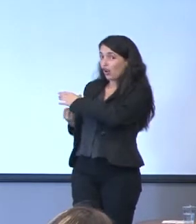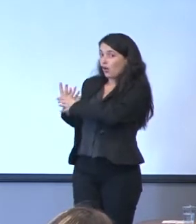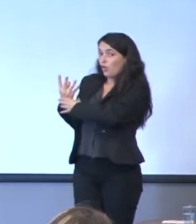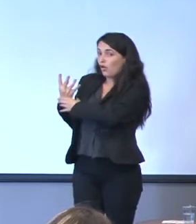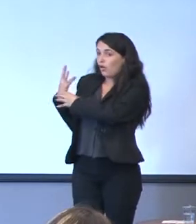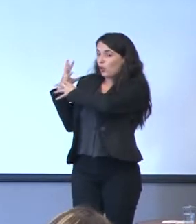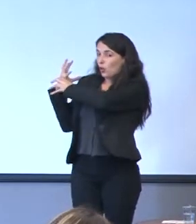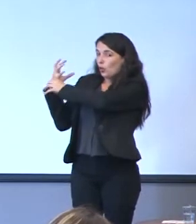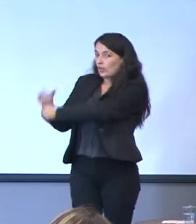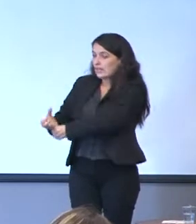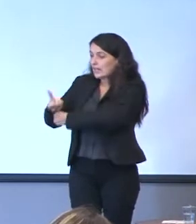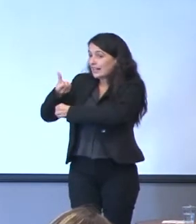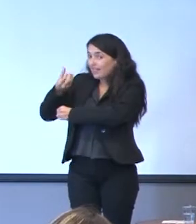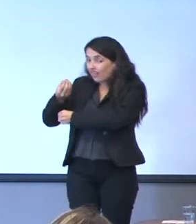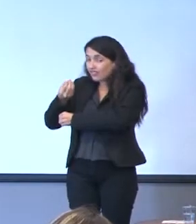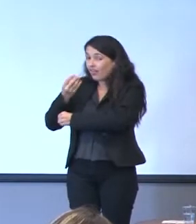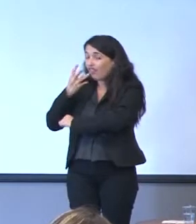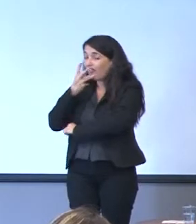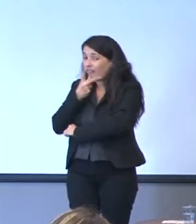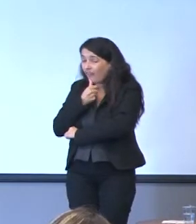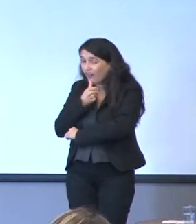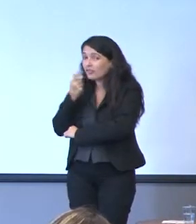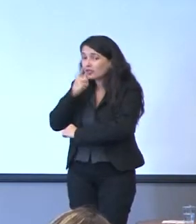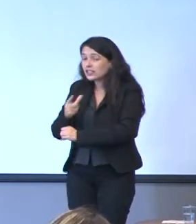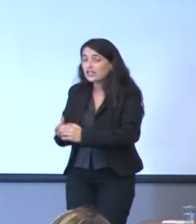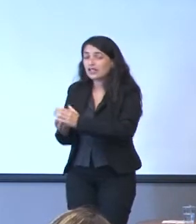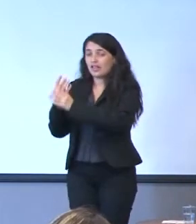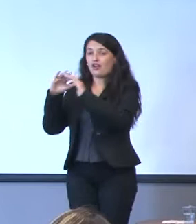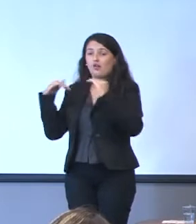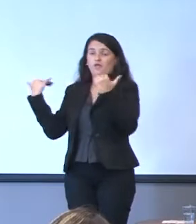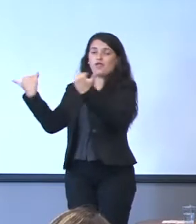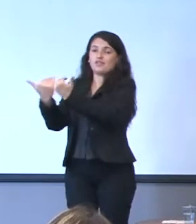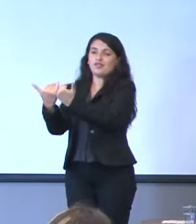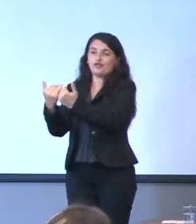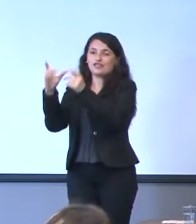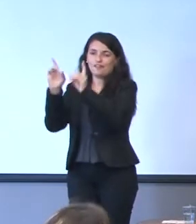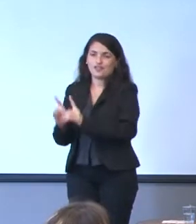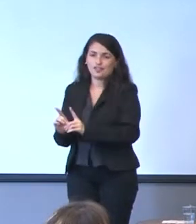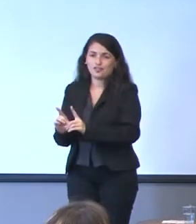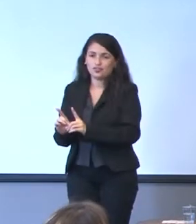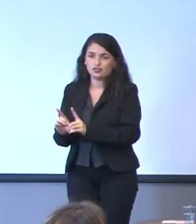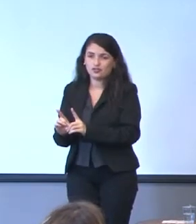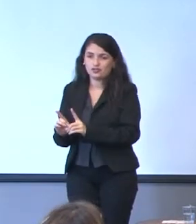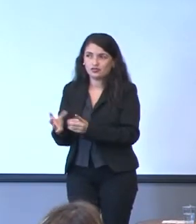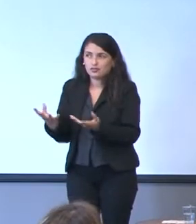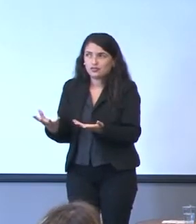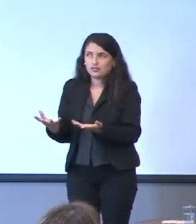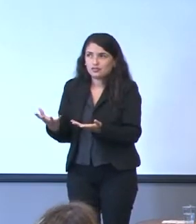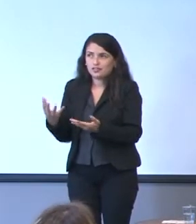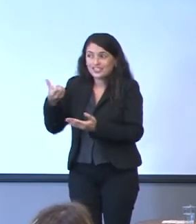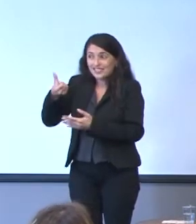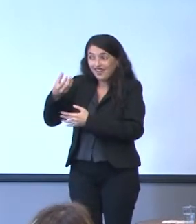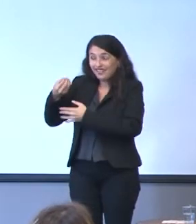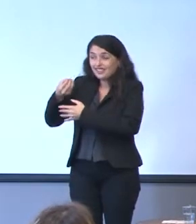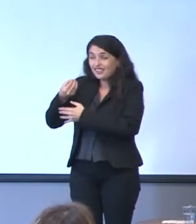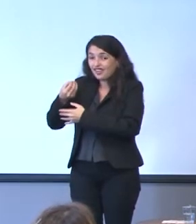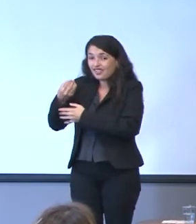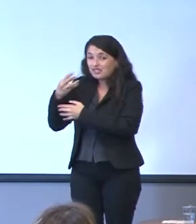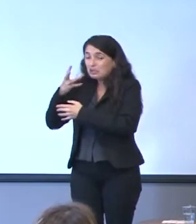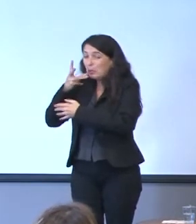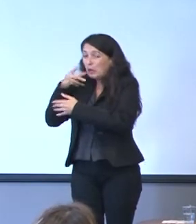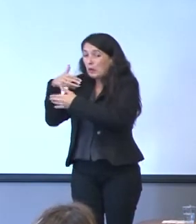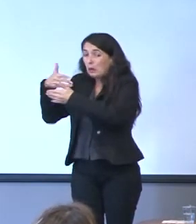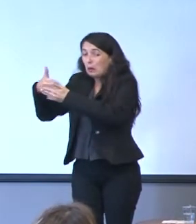convenção. E está no cerne da fundação da ONU promover o ser